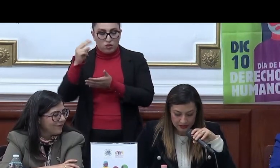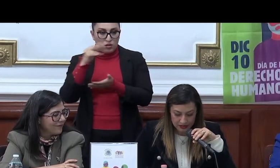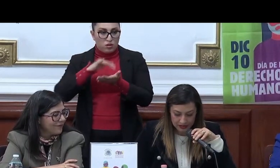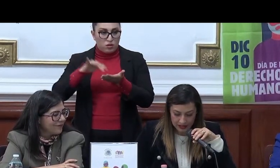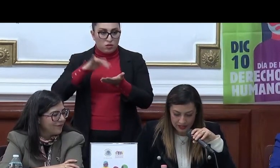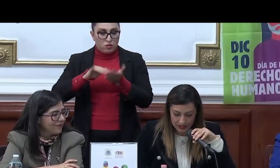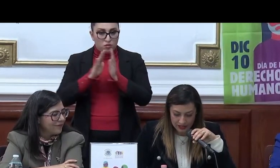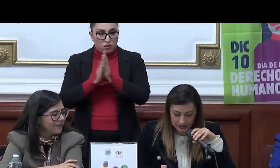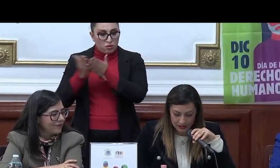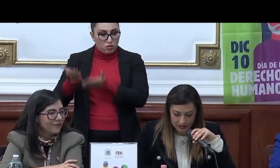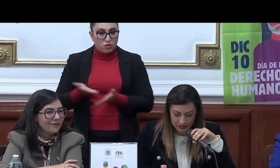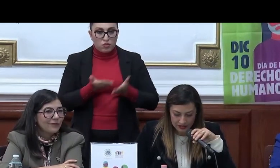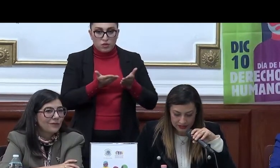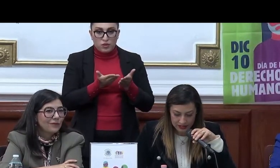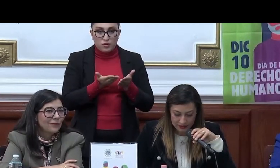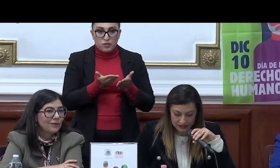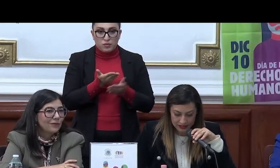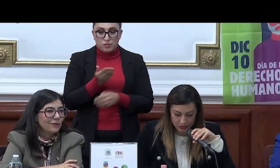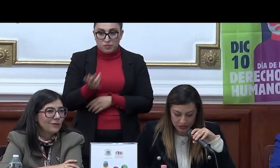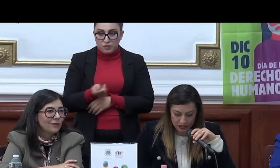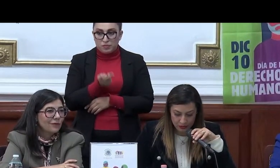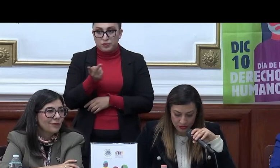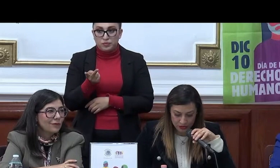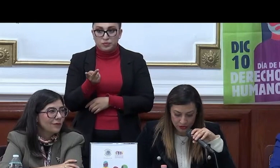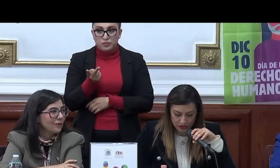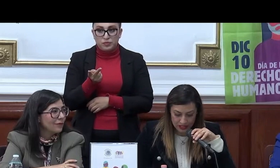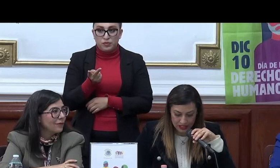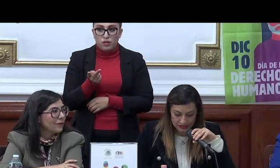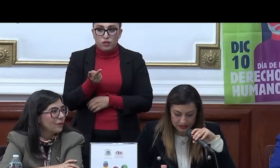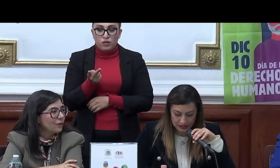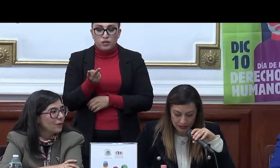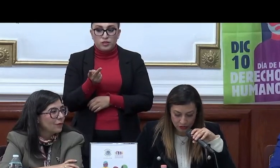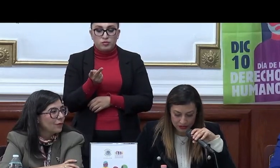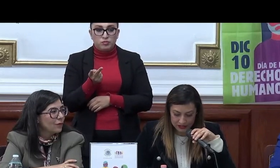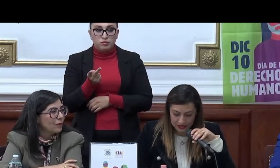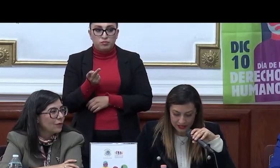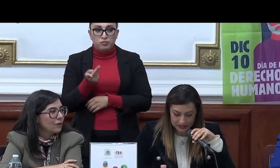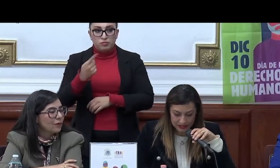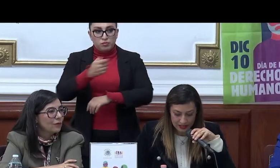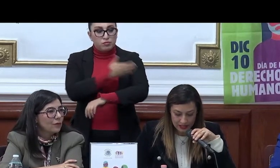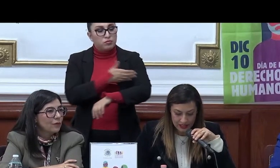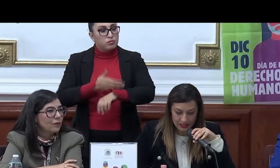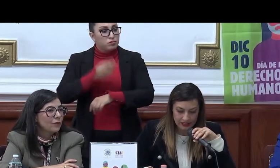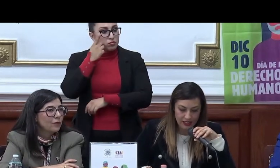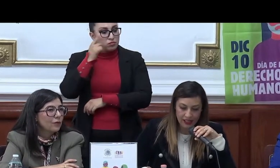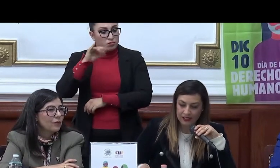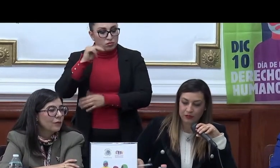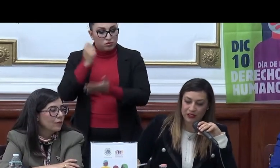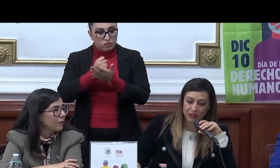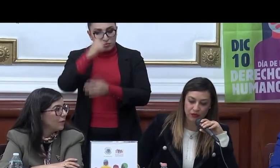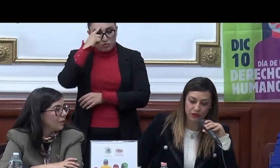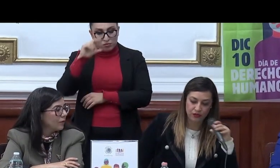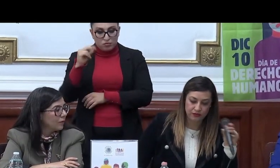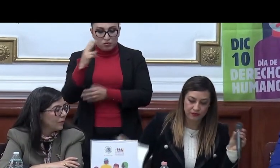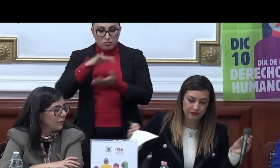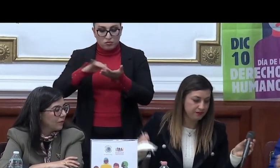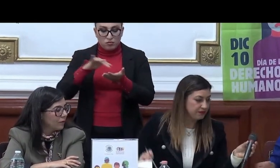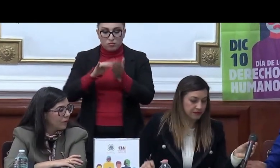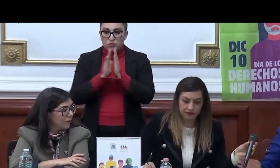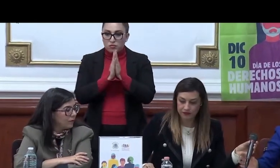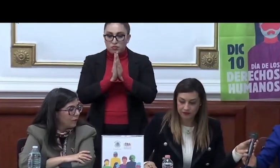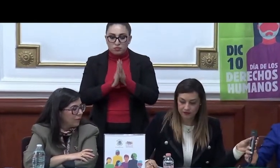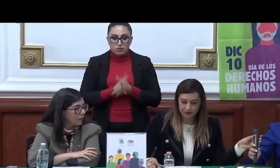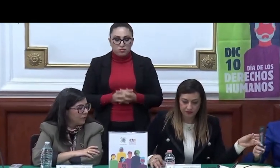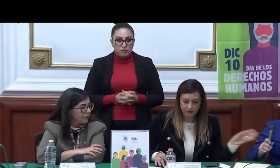Diputada secretaria, sírvase poner a votación de las y los presentes esa dispensa, por favor.